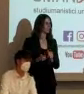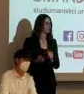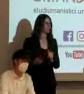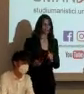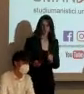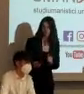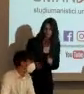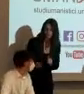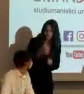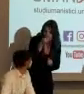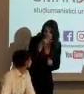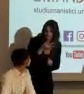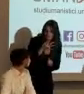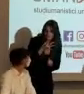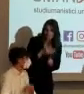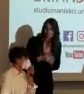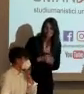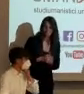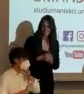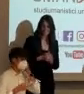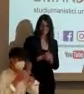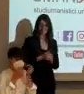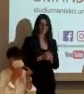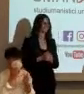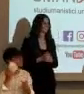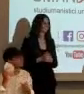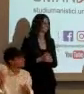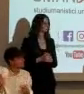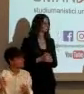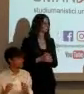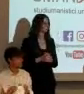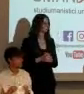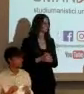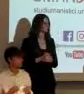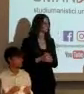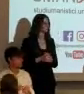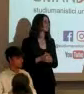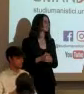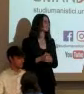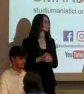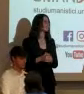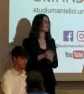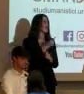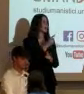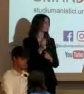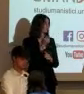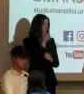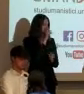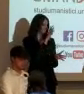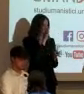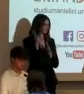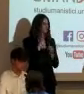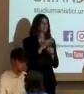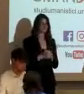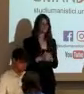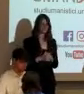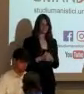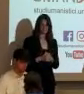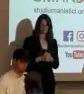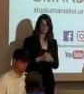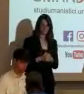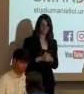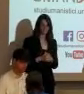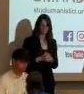qui accanto a noi, la tolgo? Ah, sì, no. Il microfono